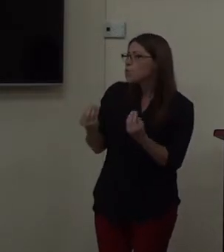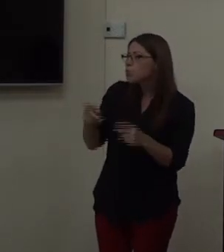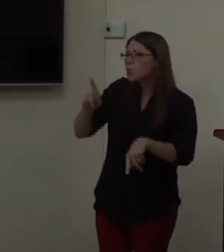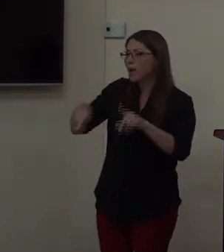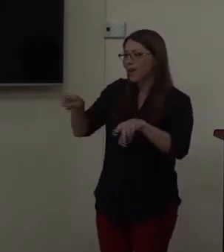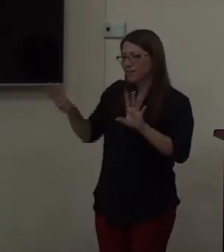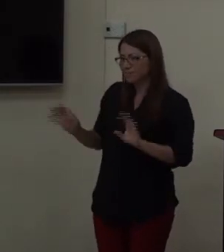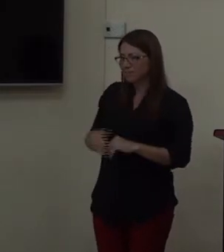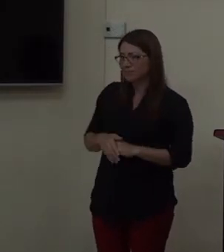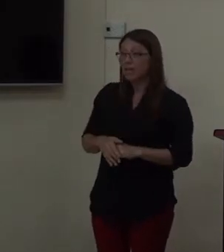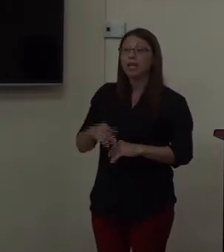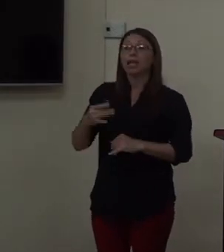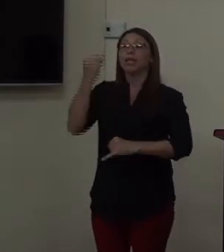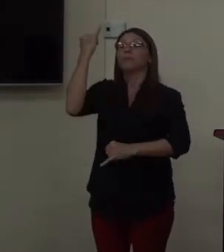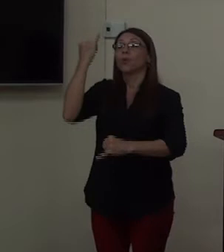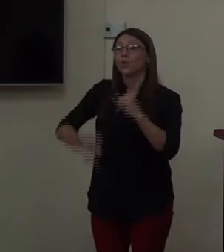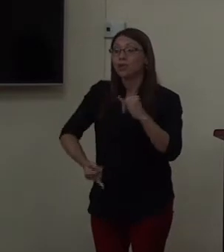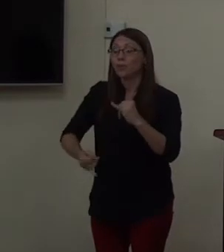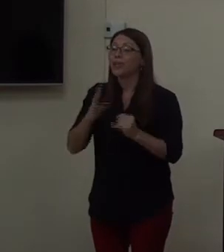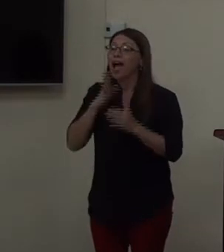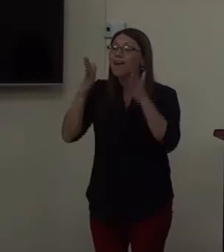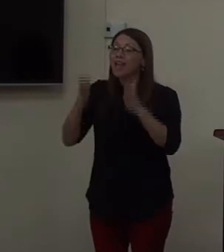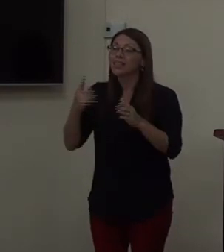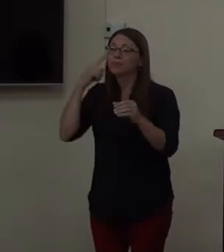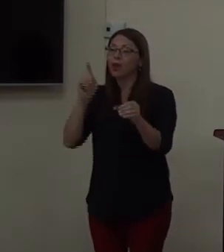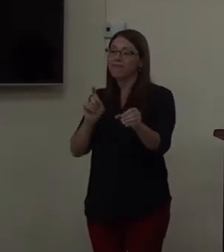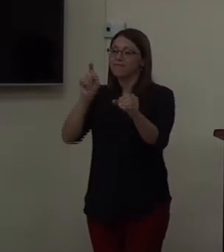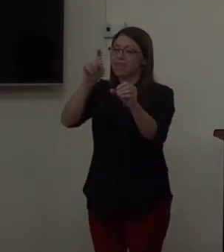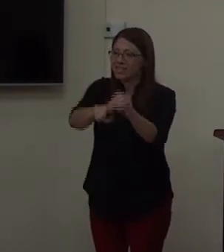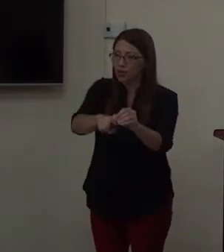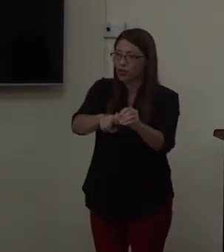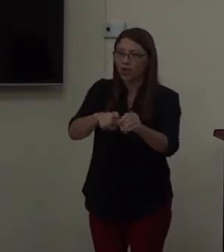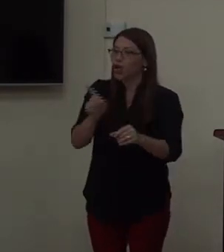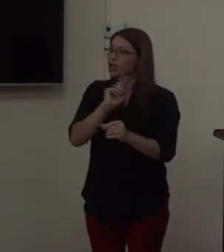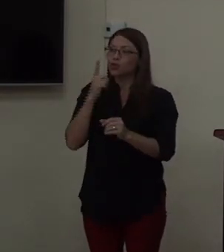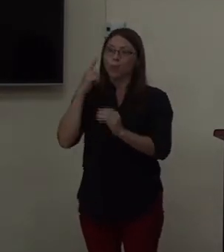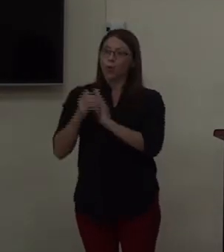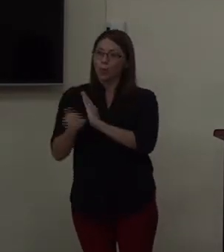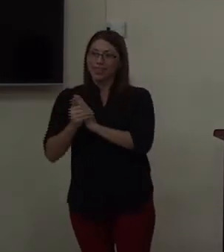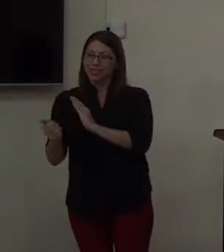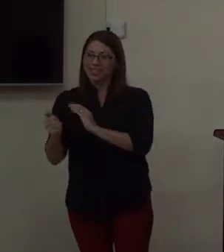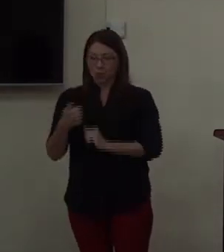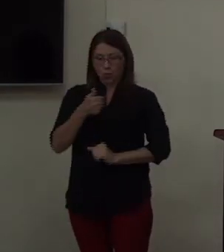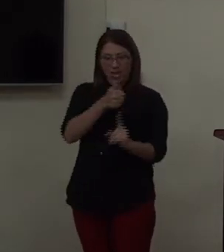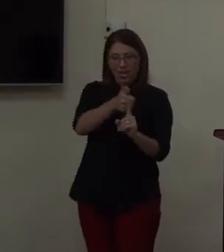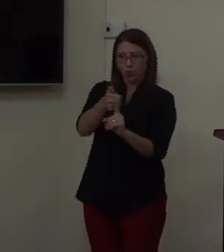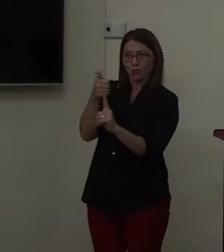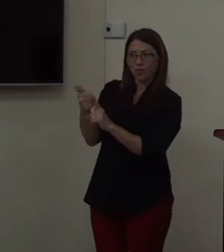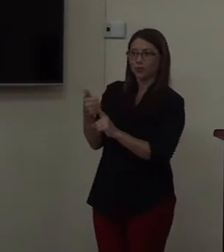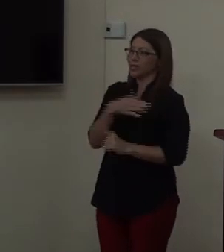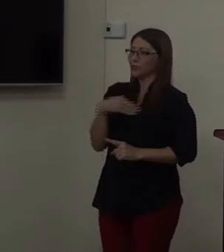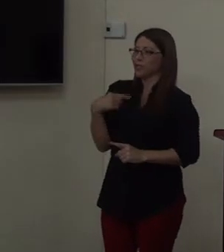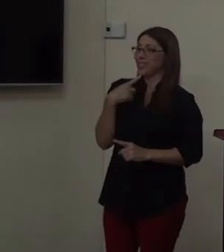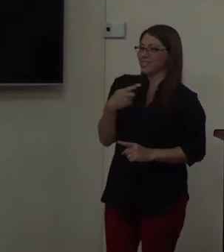variable, ¿verdad? Y por último, los hablantes por afiliación, que no son hablantes por competencia, sino porque se consideran o les gusta decir